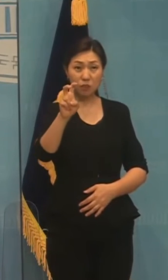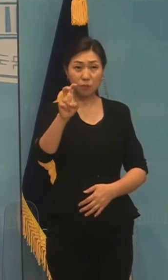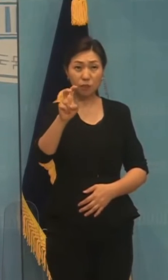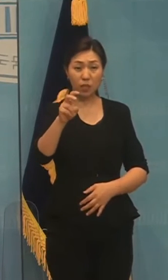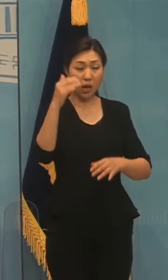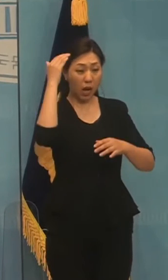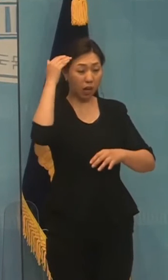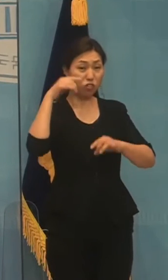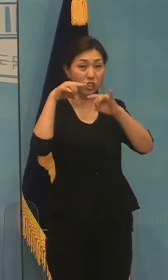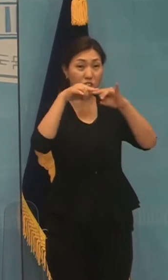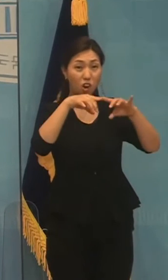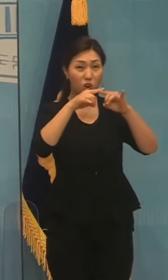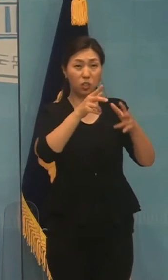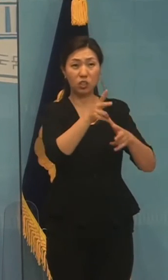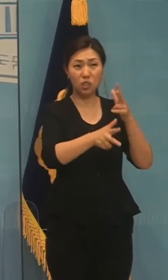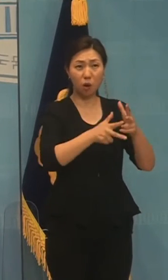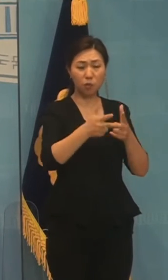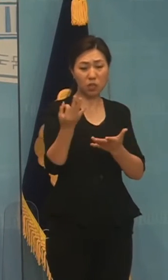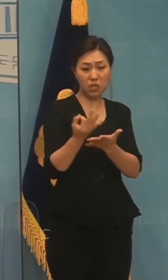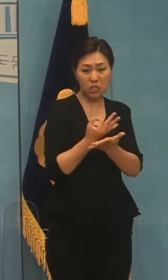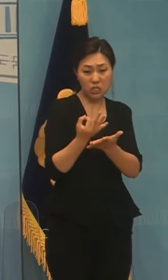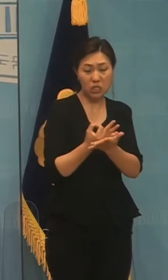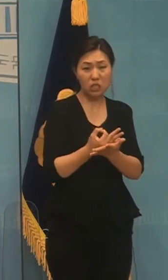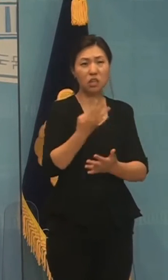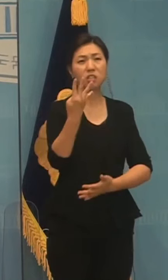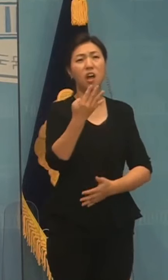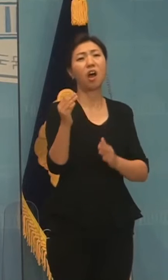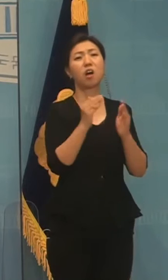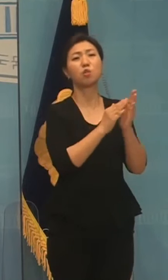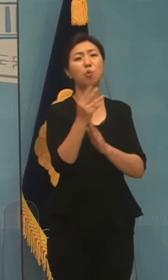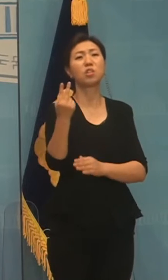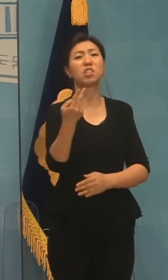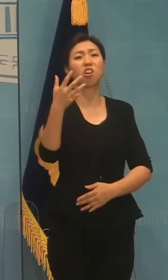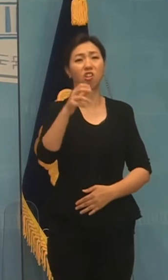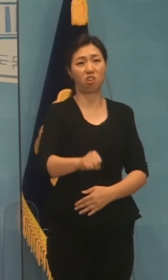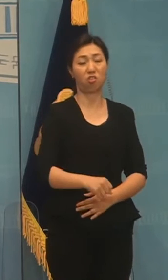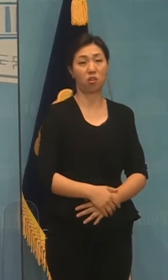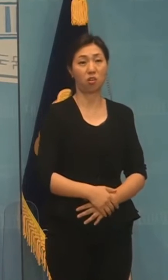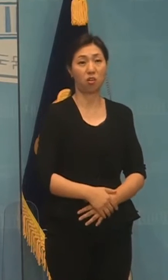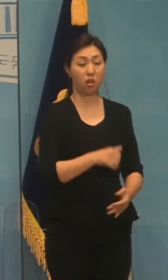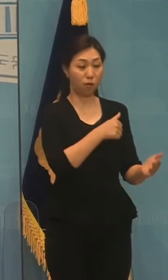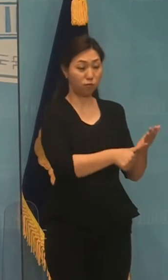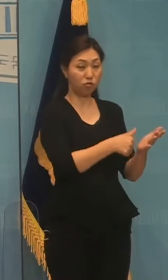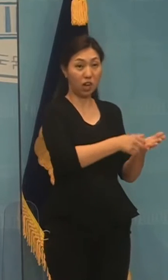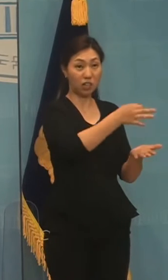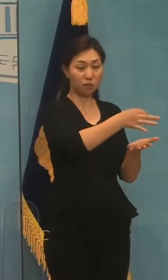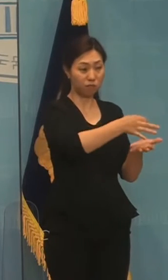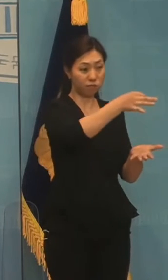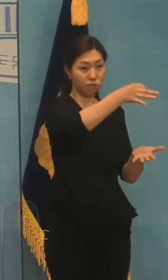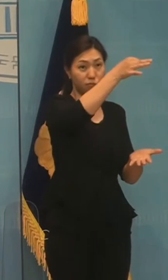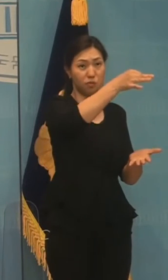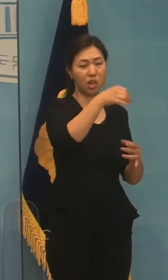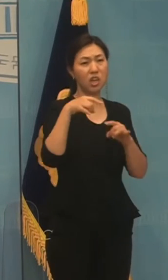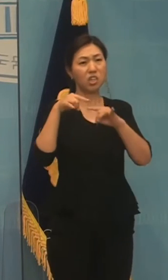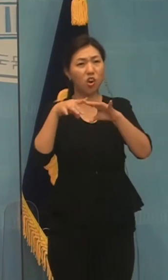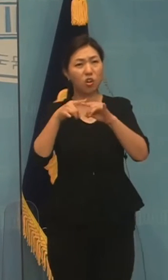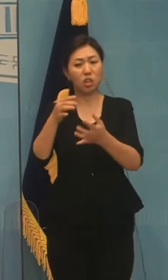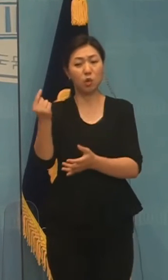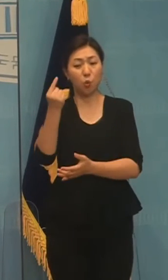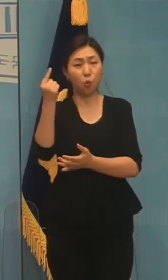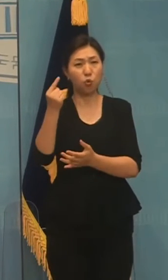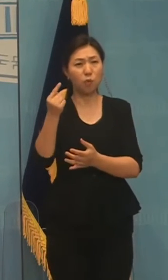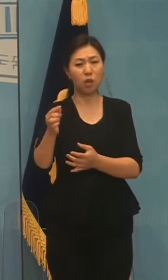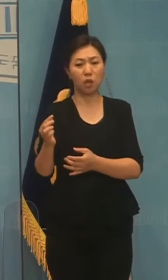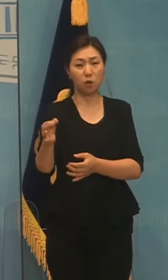4조 1천억 원에 달하는 흑자를 기록했습니다. 물가 상승률에 따른 전기요금 인상 요인은 상존합니다.